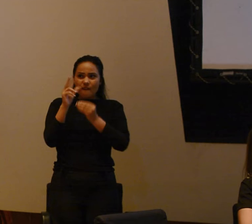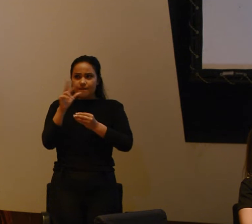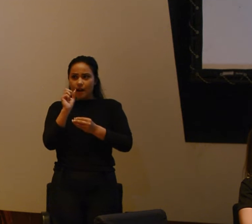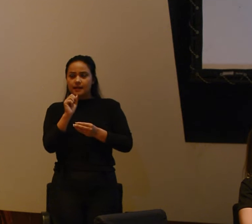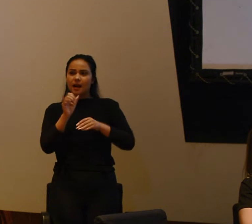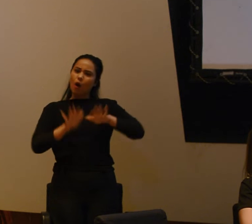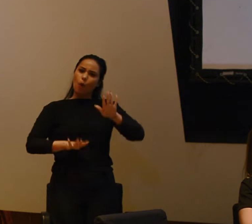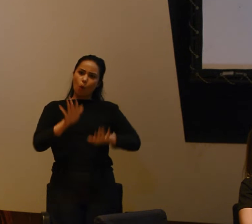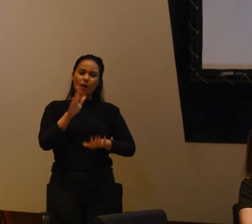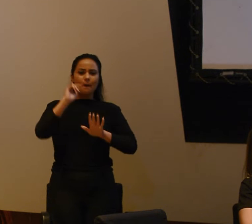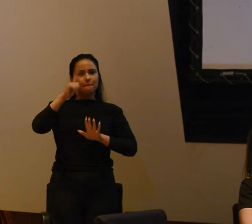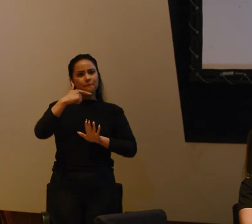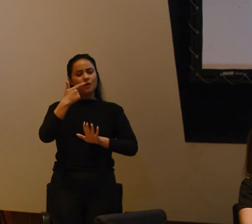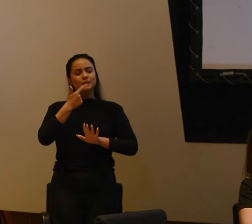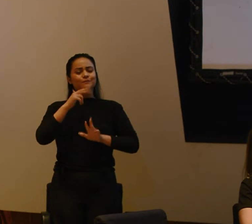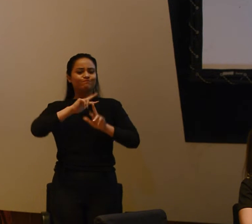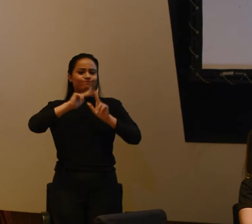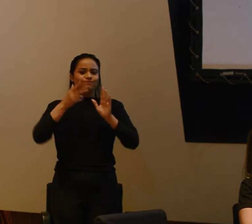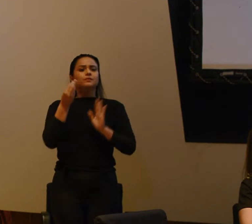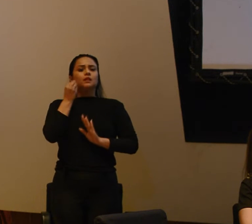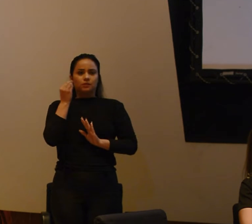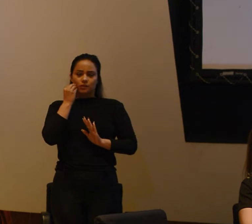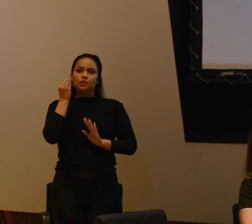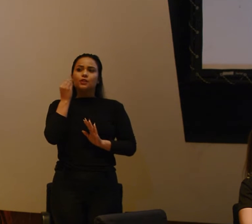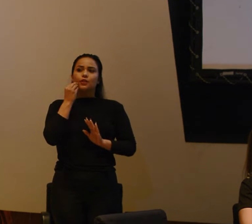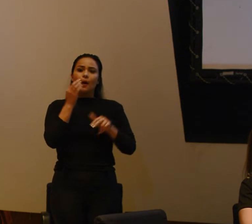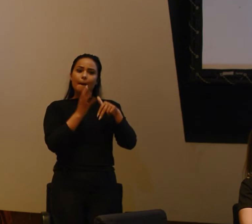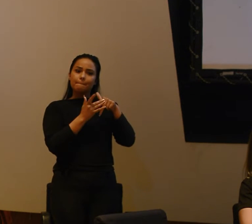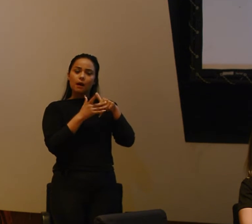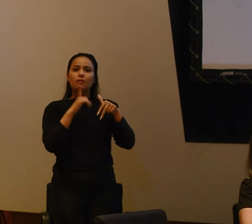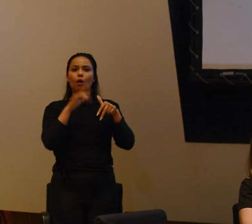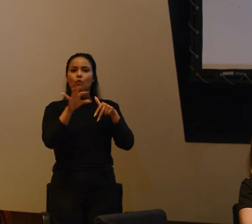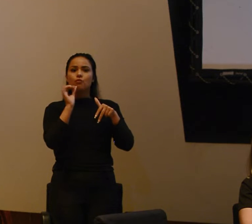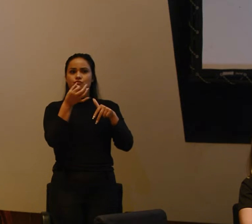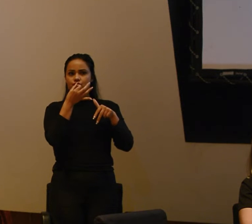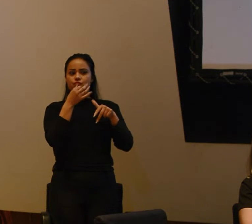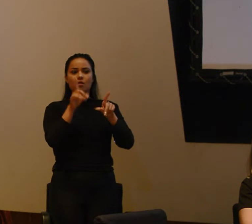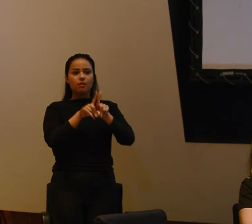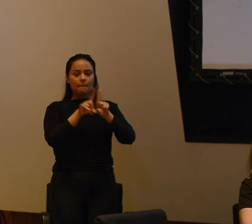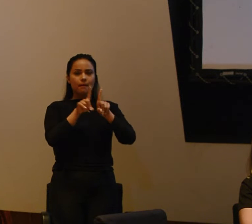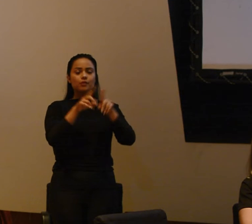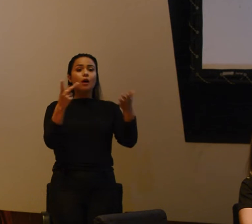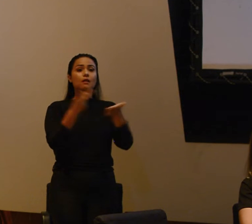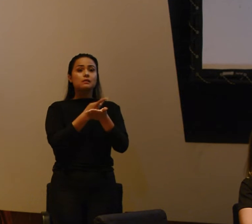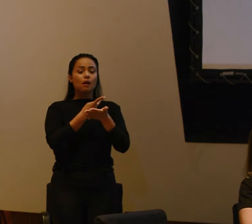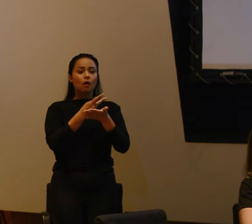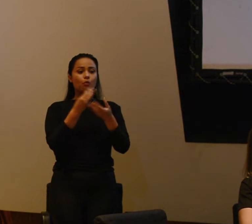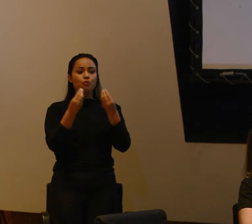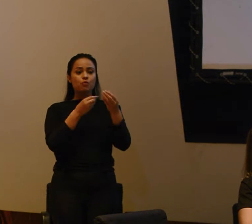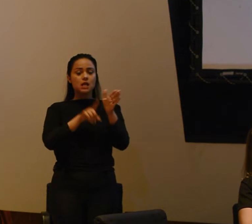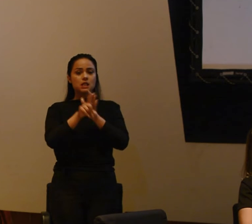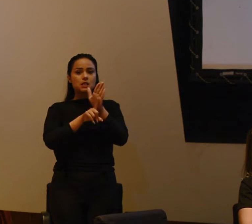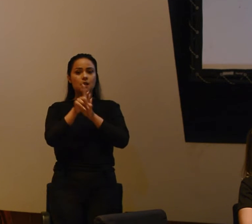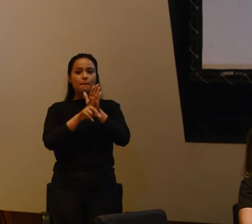vezes, depois de várias tentativas, esse paciente ele tem a alternativa, como foi citado também, de realizar o exame